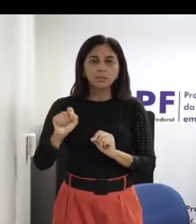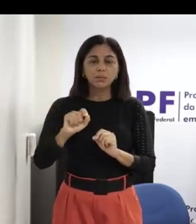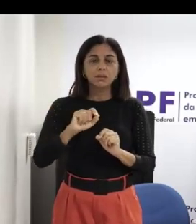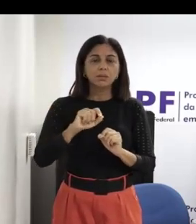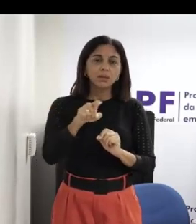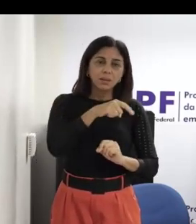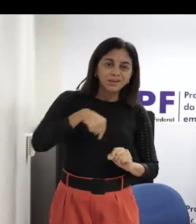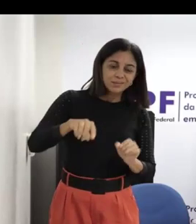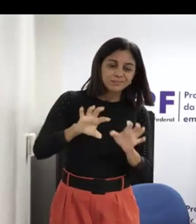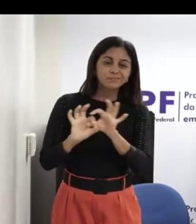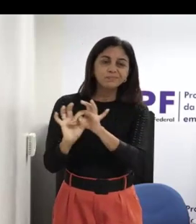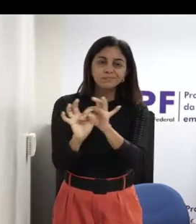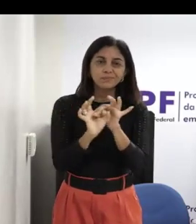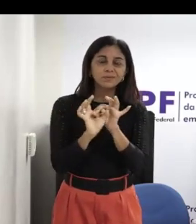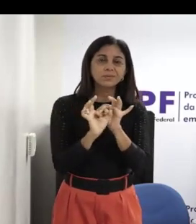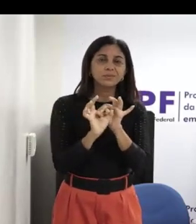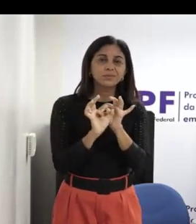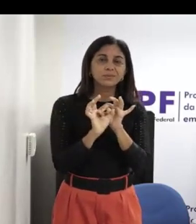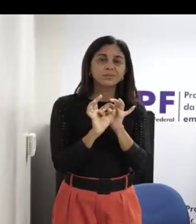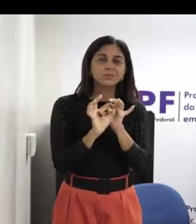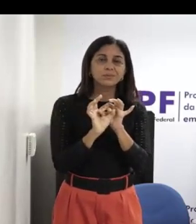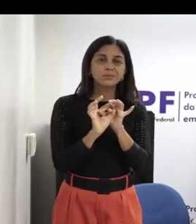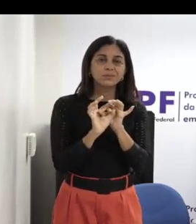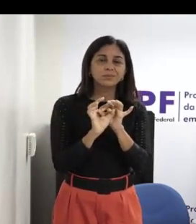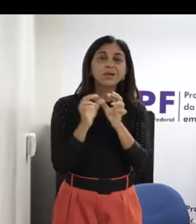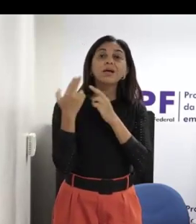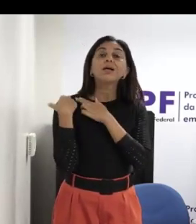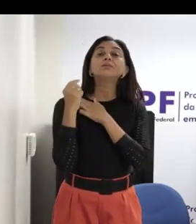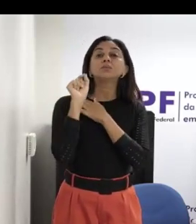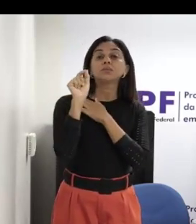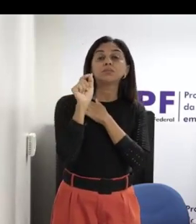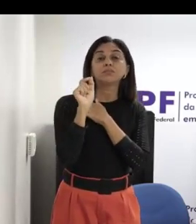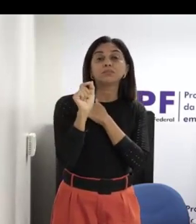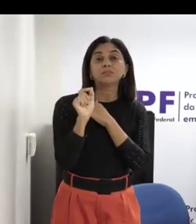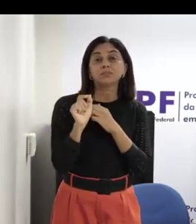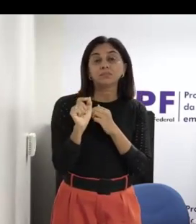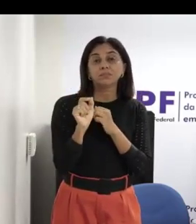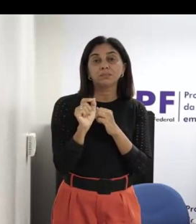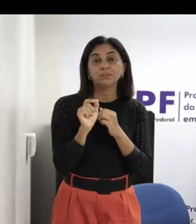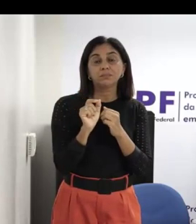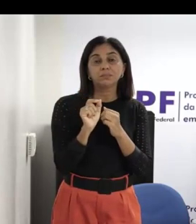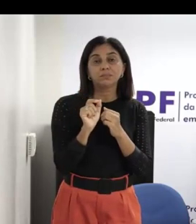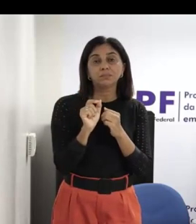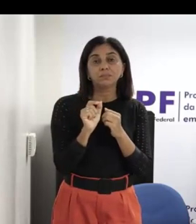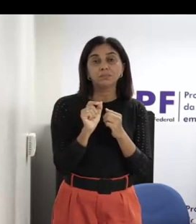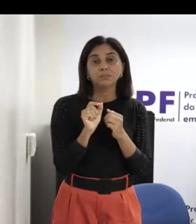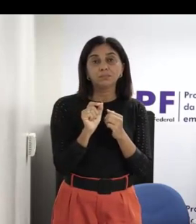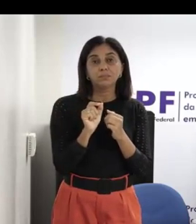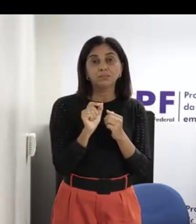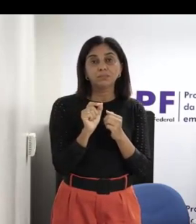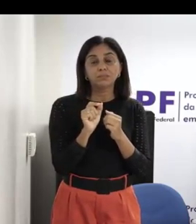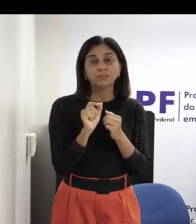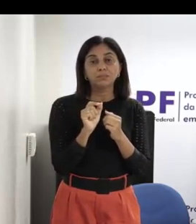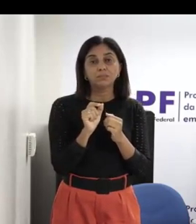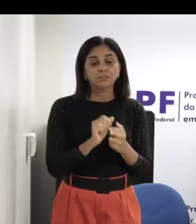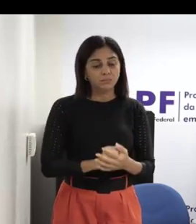eh assim quanto mais todos assumirem responsabilidade Mas nós vamos ser eficazes e eu compreendo